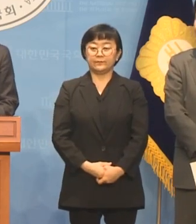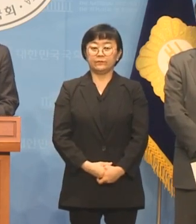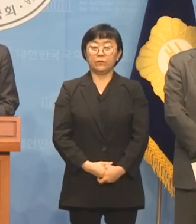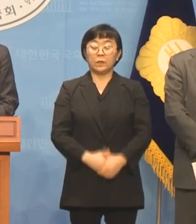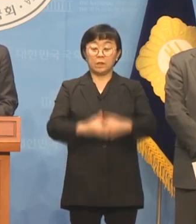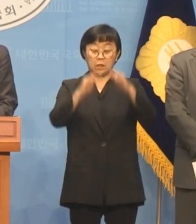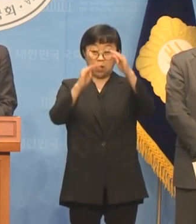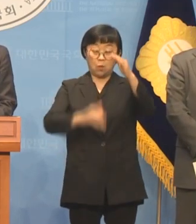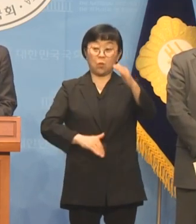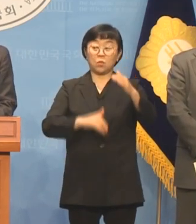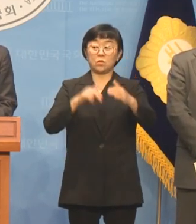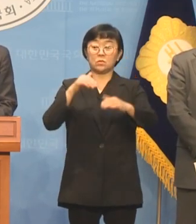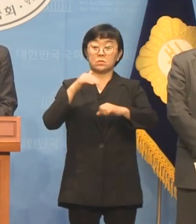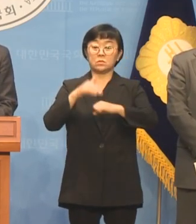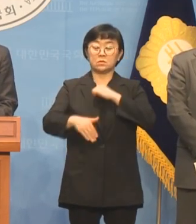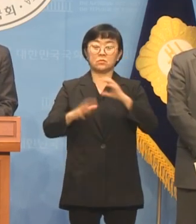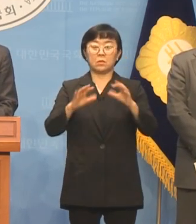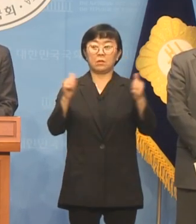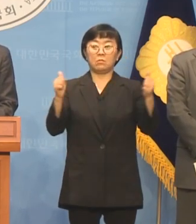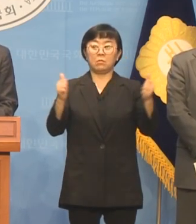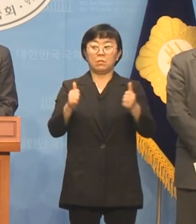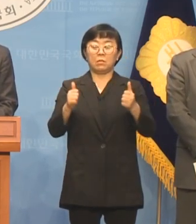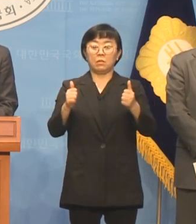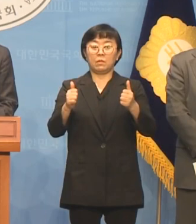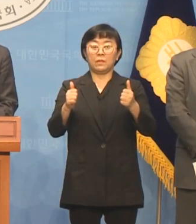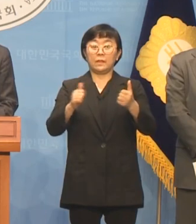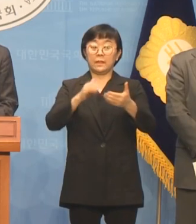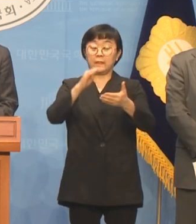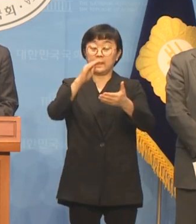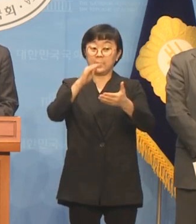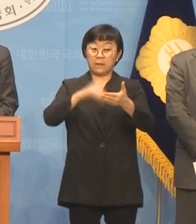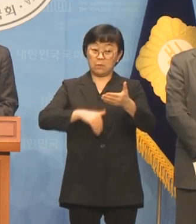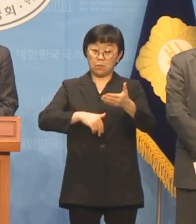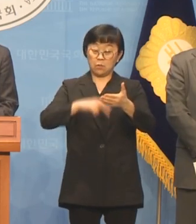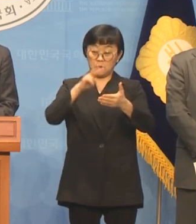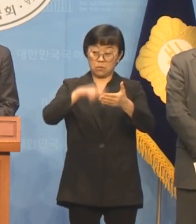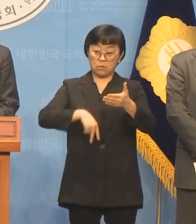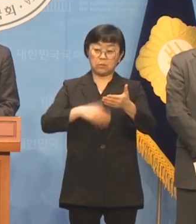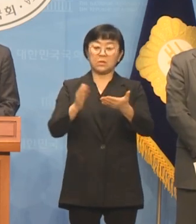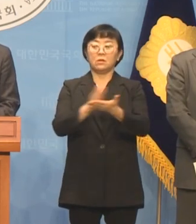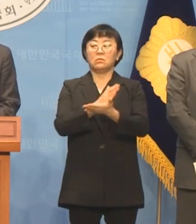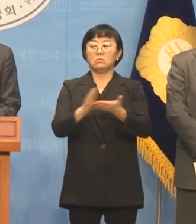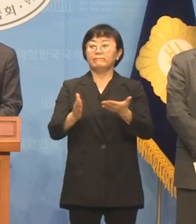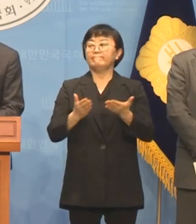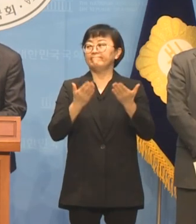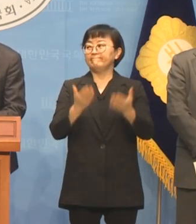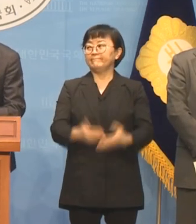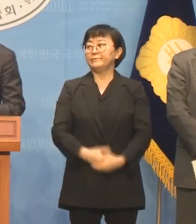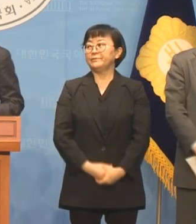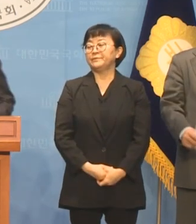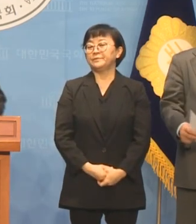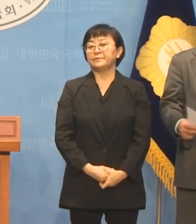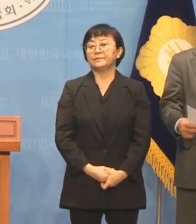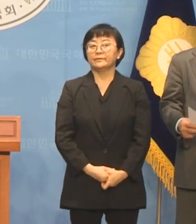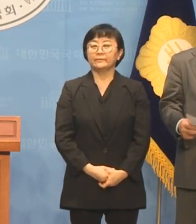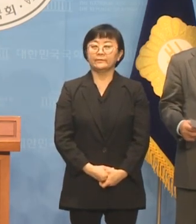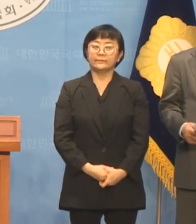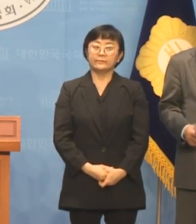기자회견 방식은 우리 의원님들이 기자회견문을 나눠서 낭독하는 방식으로 진행하도록 하겠습니다.